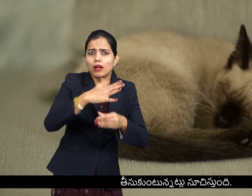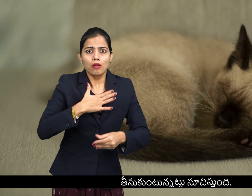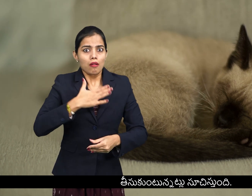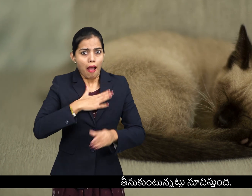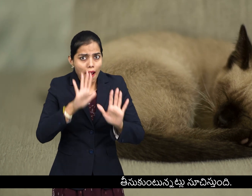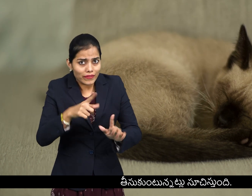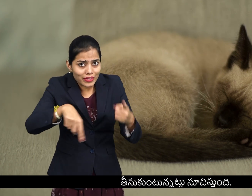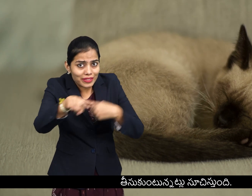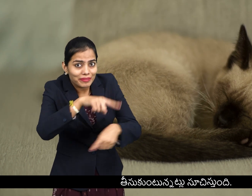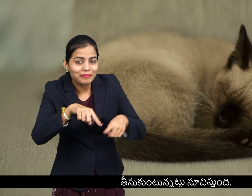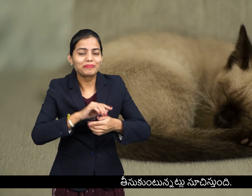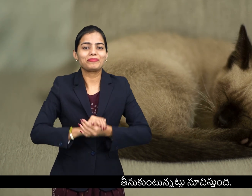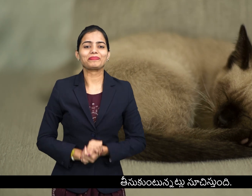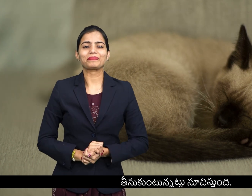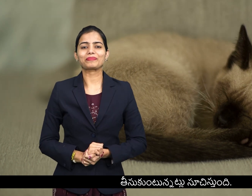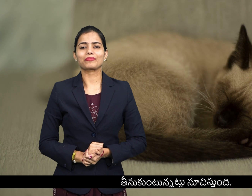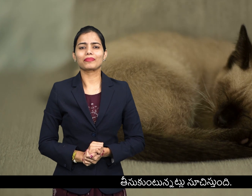శ్వాస తీసుకుంటున్నట్లు సూచిస్తుంది.